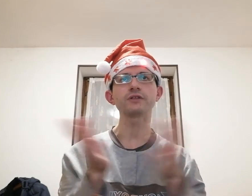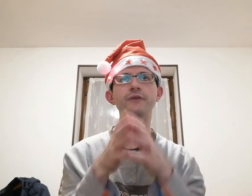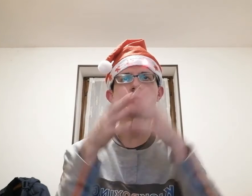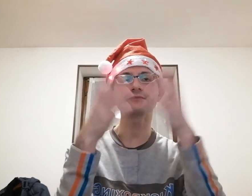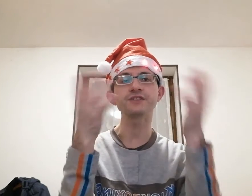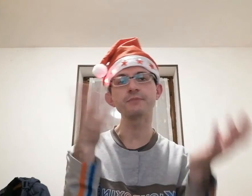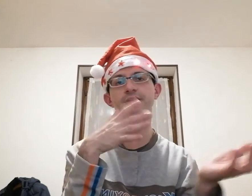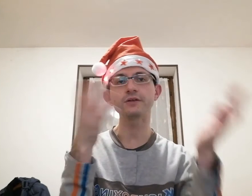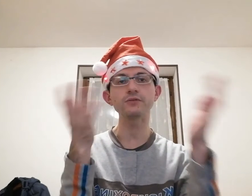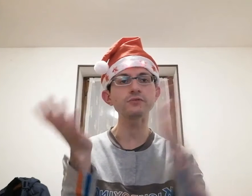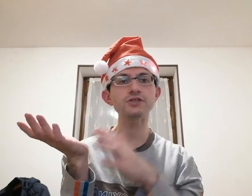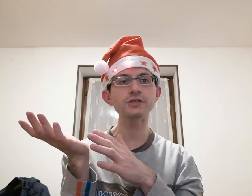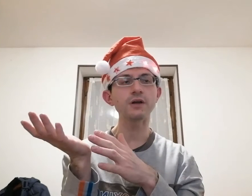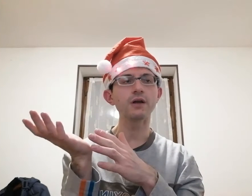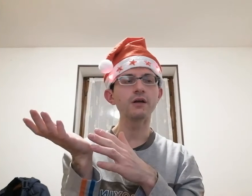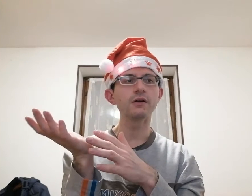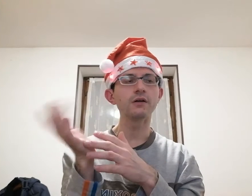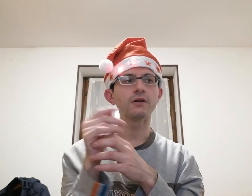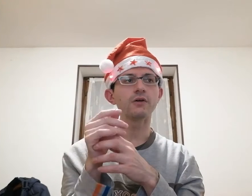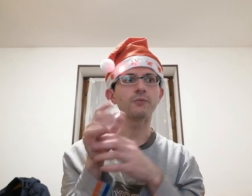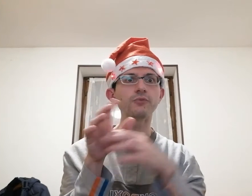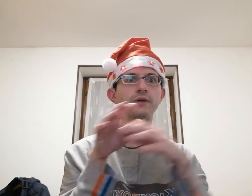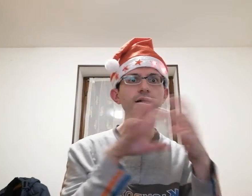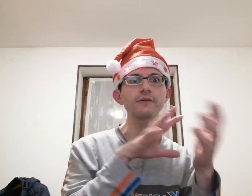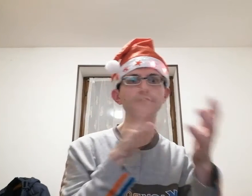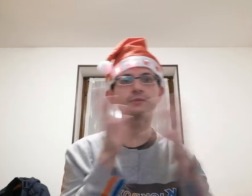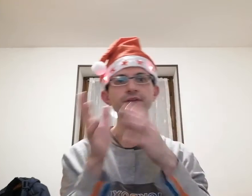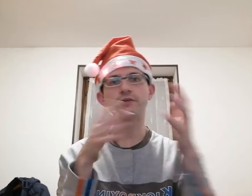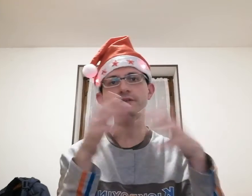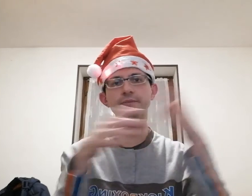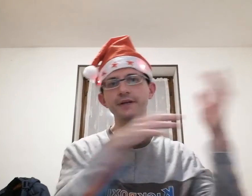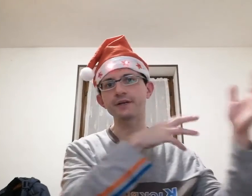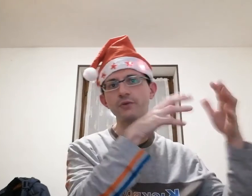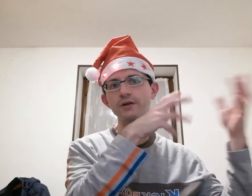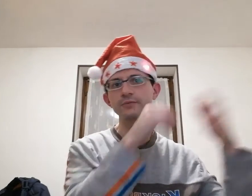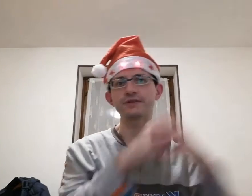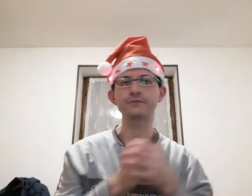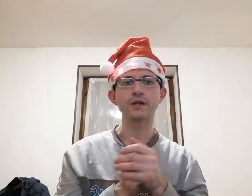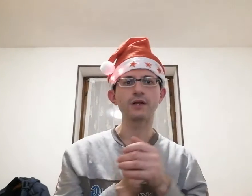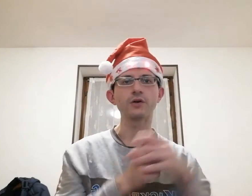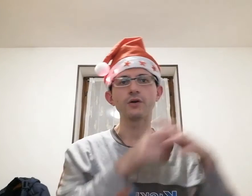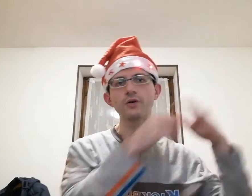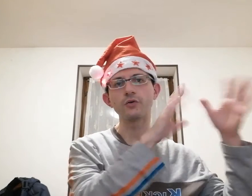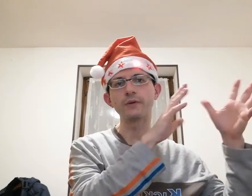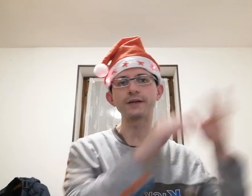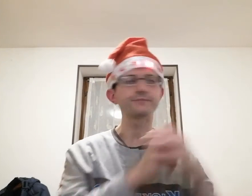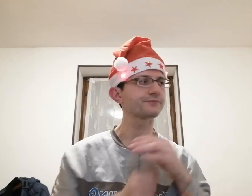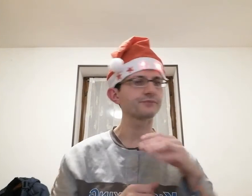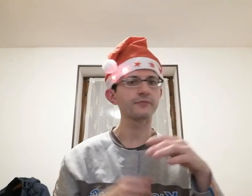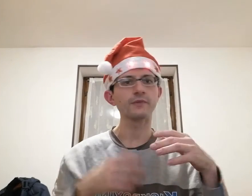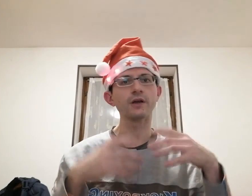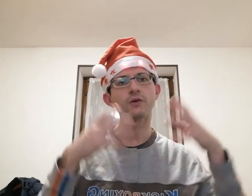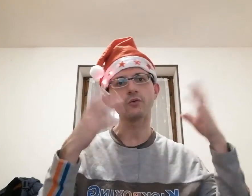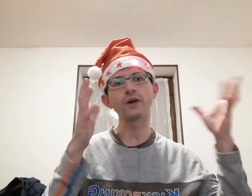potete fare alle 10 e mezza, alle 11. Oppure a cavallo di mezzanotte, dipende qua come quelli